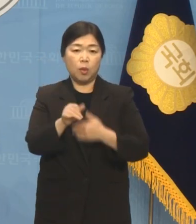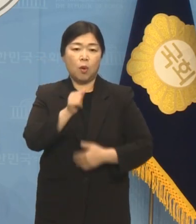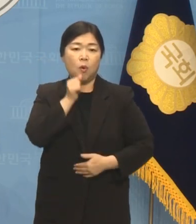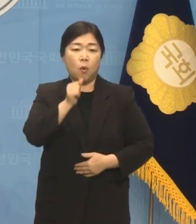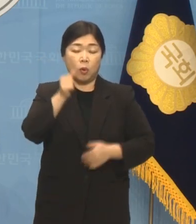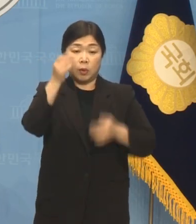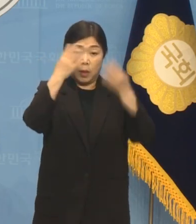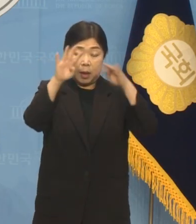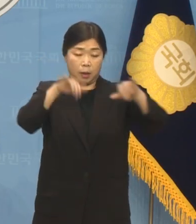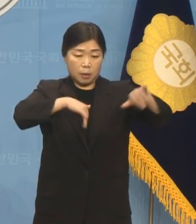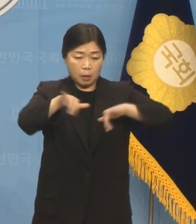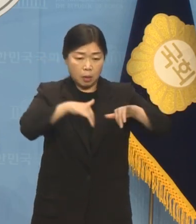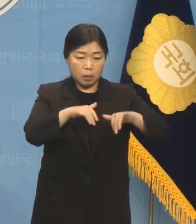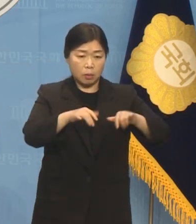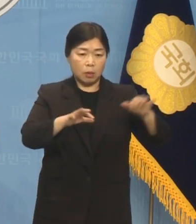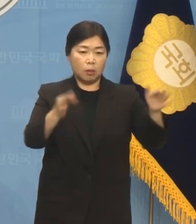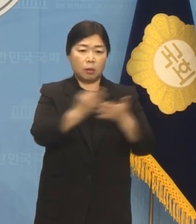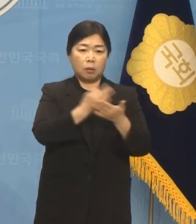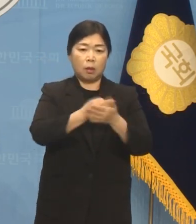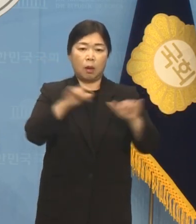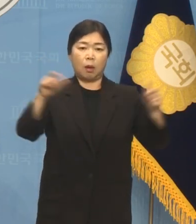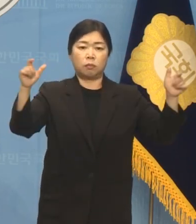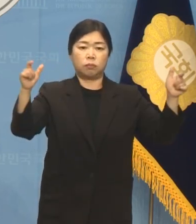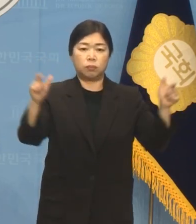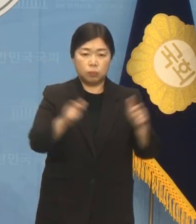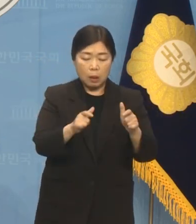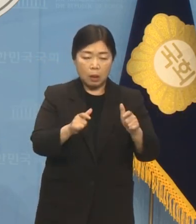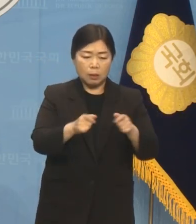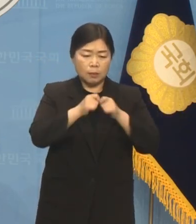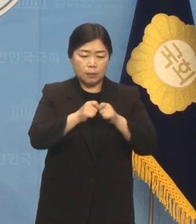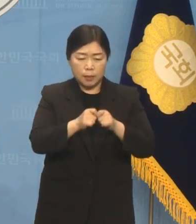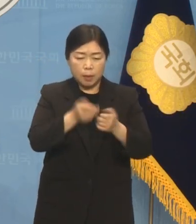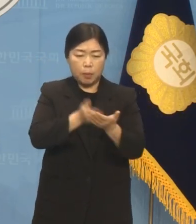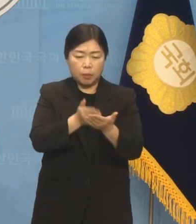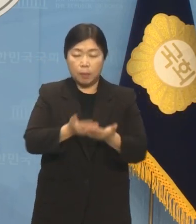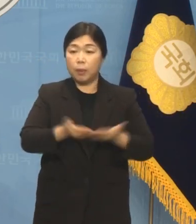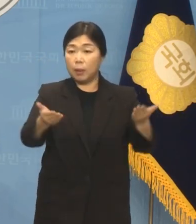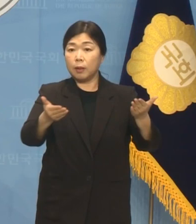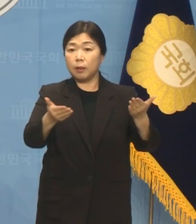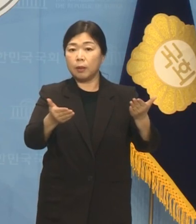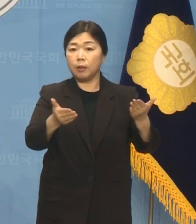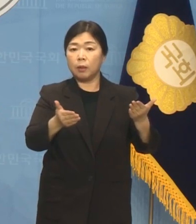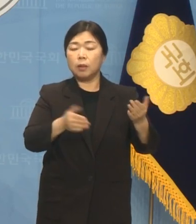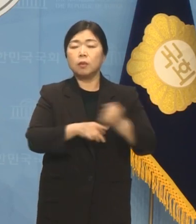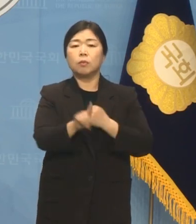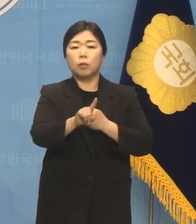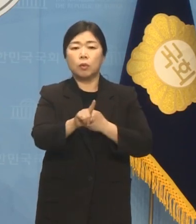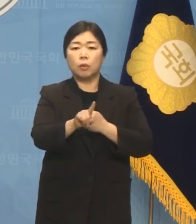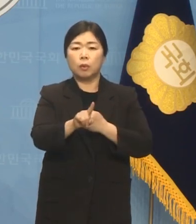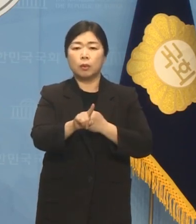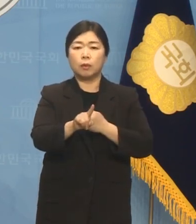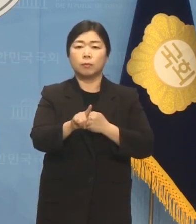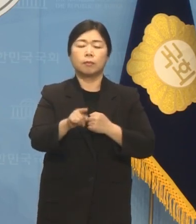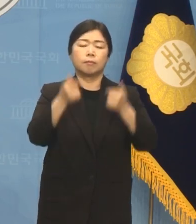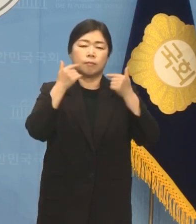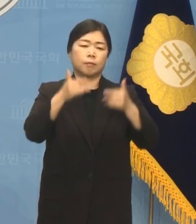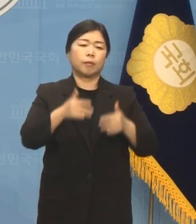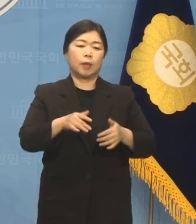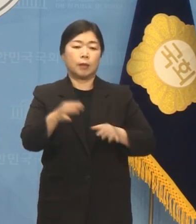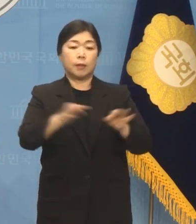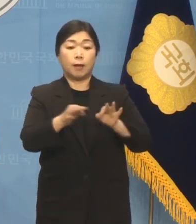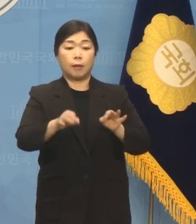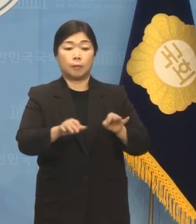상권의 추락을 상세히 보도했습니다. 상권 추락의 핵심은 젠트리피케이션입니다.